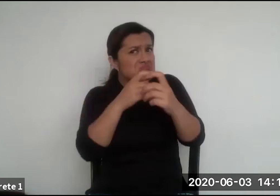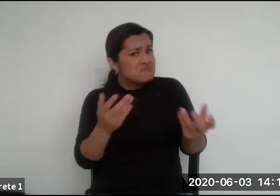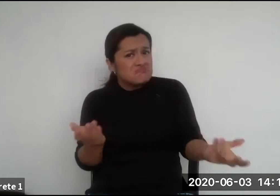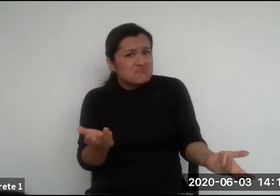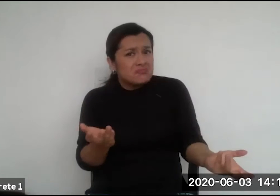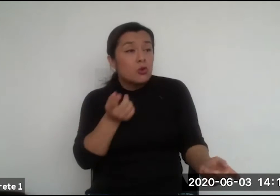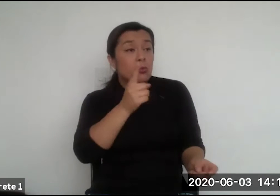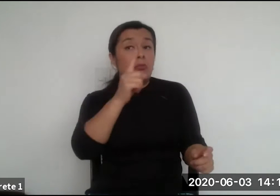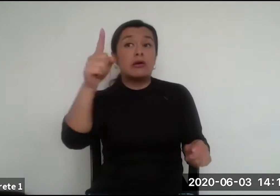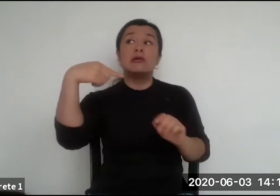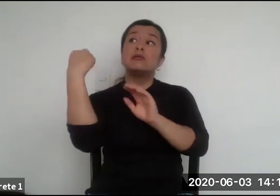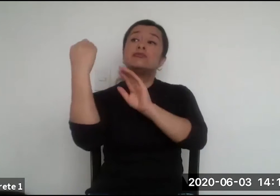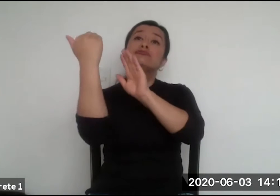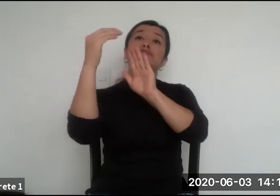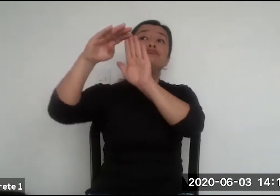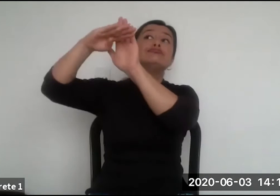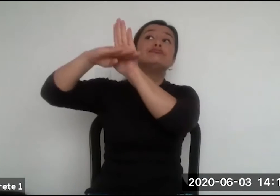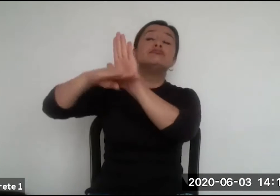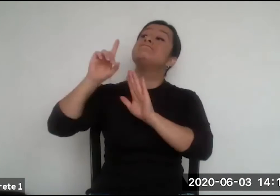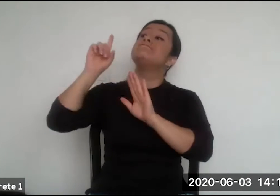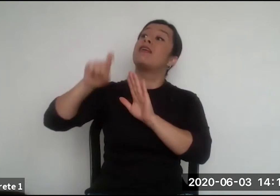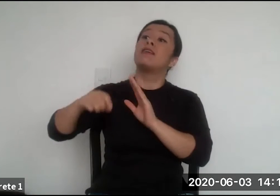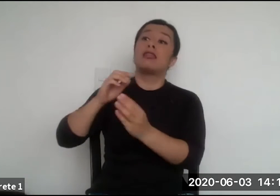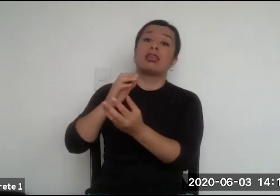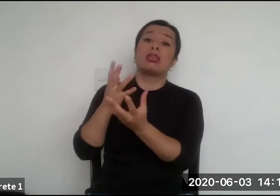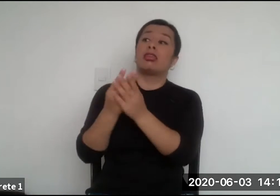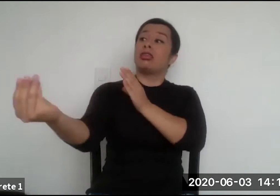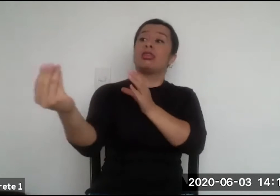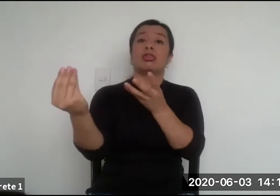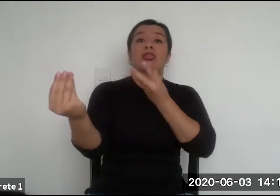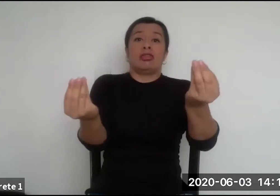como de exclusión social, por supuesto que sí, porque